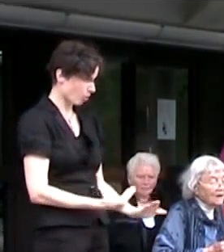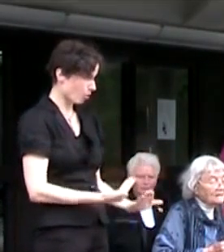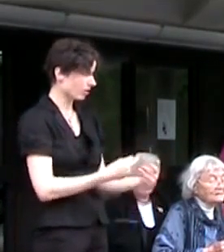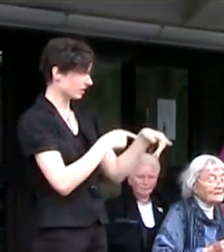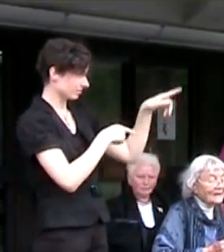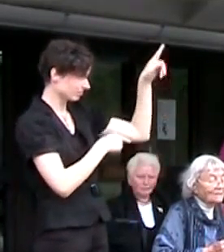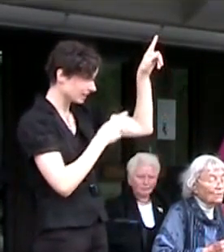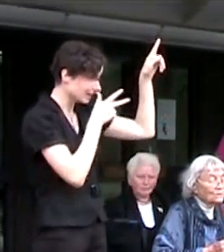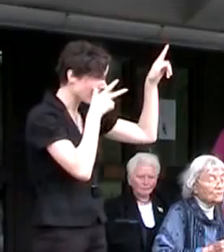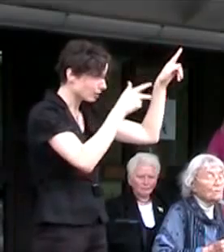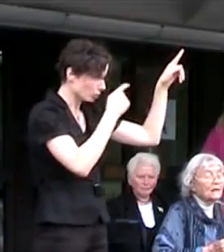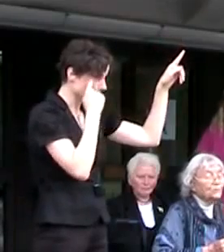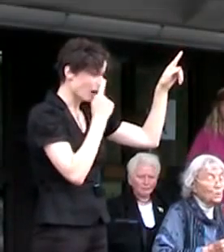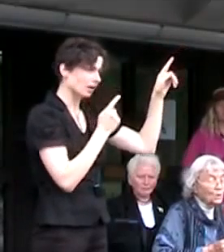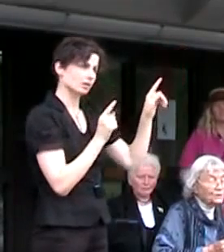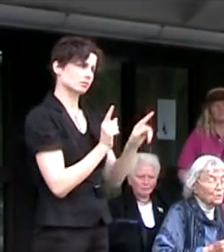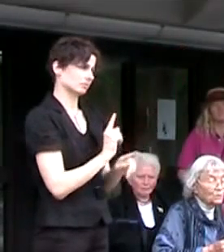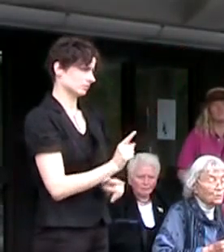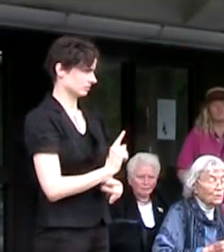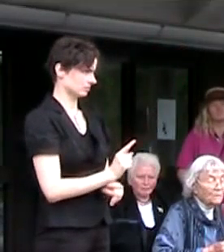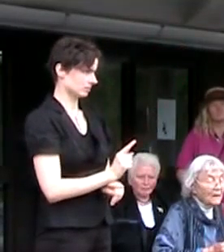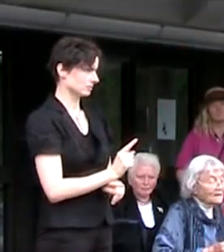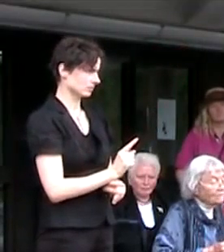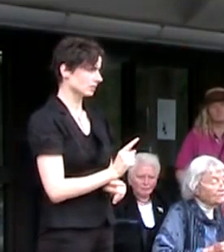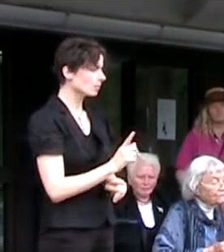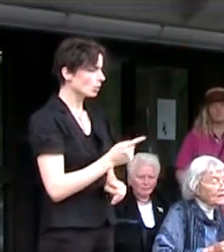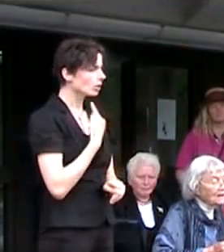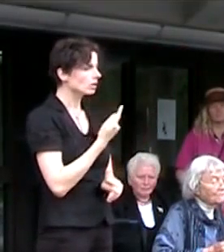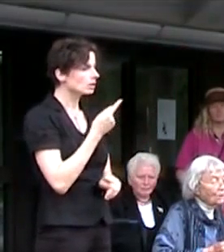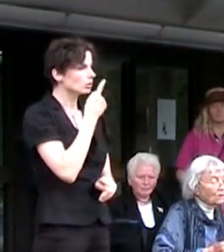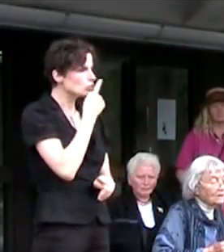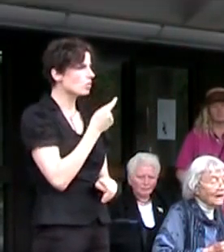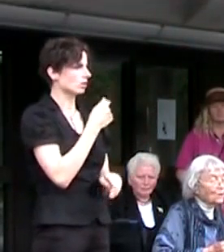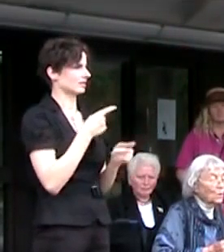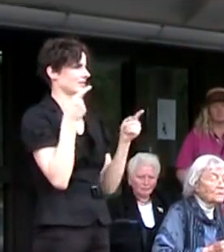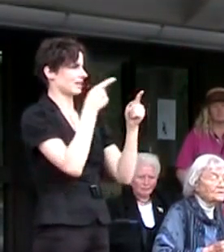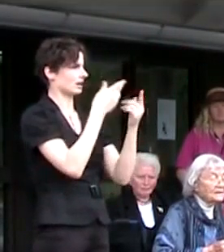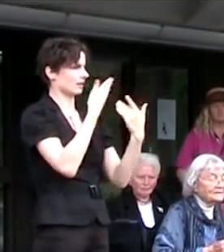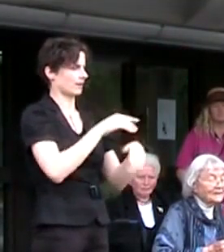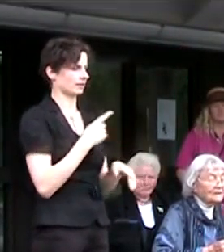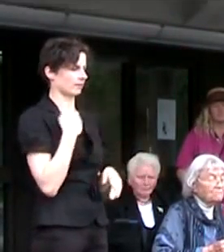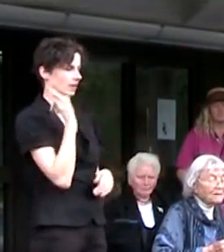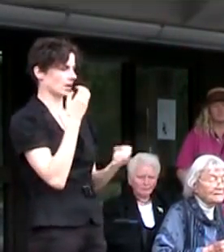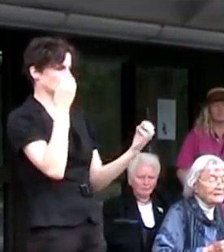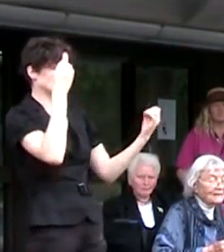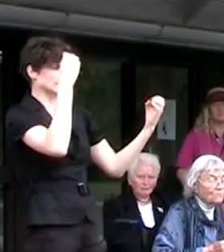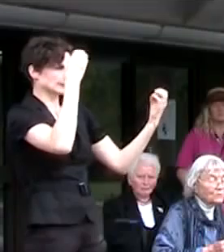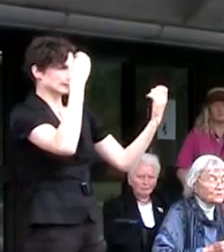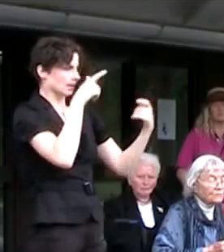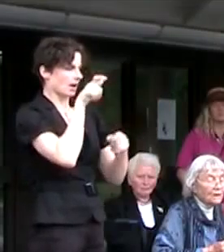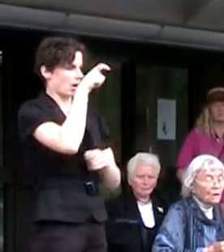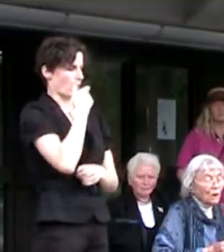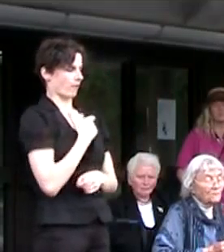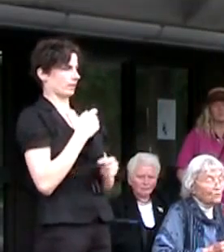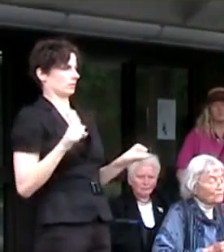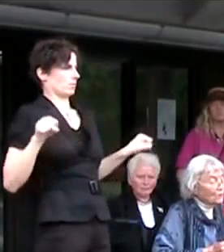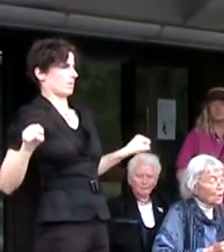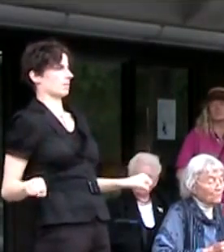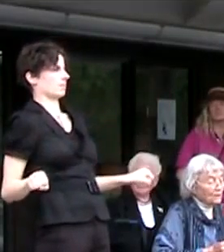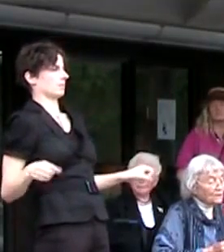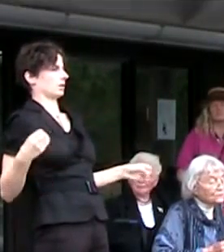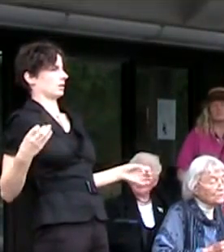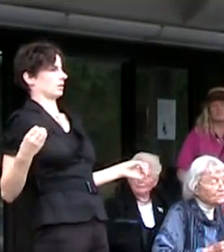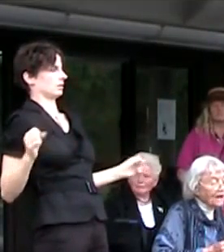an der Wand gegen unsere nur natürliche Unruhe, die wir viele Wochen lang untätig in den Betten liegen mussten, obwohl